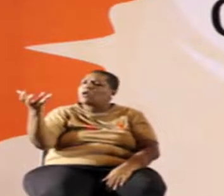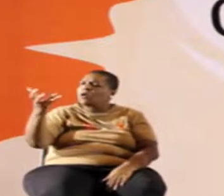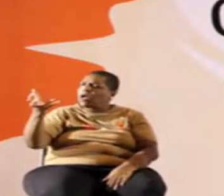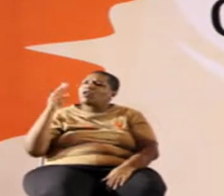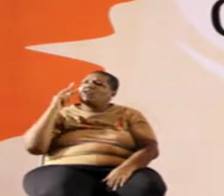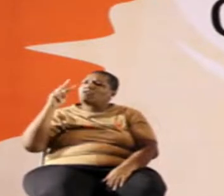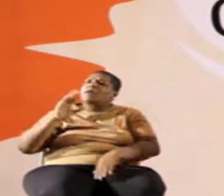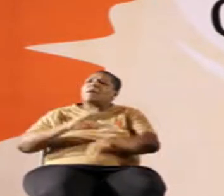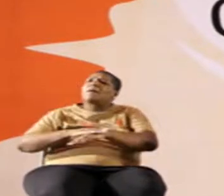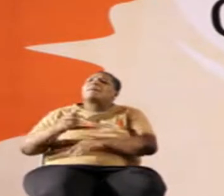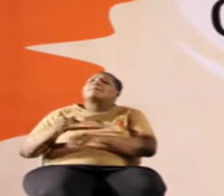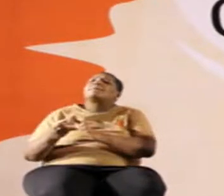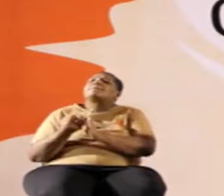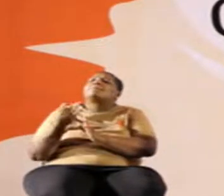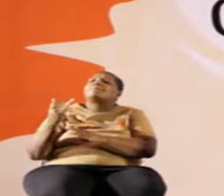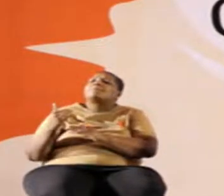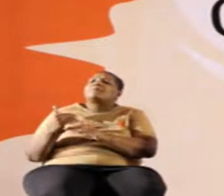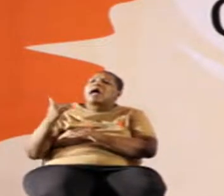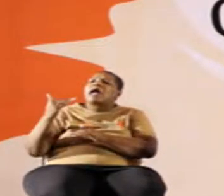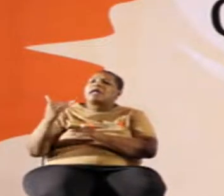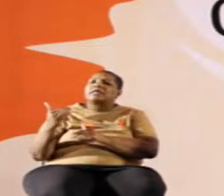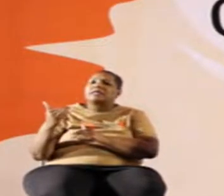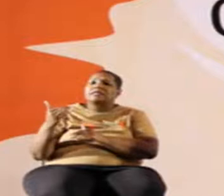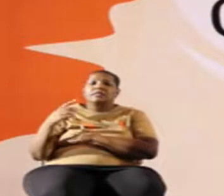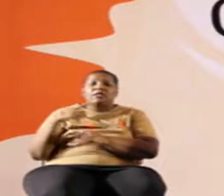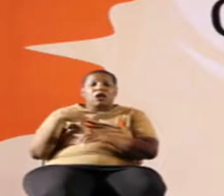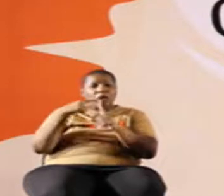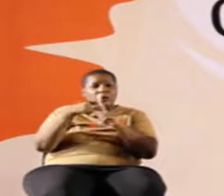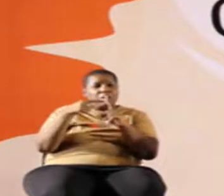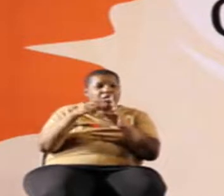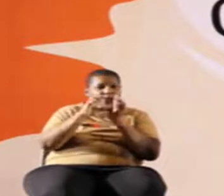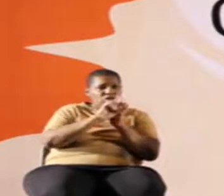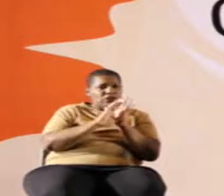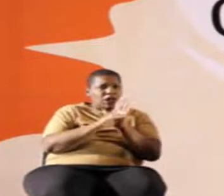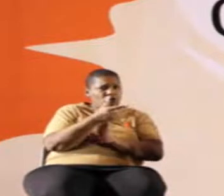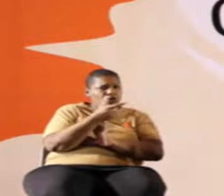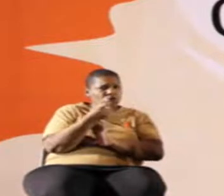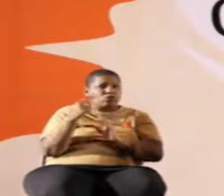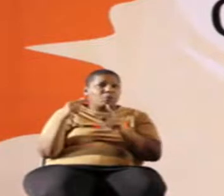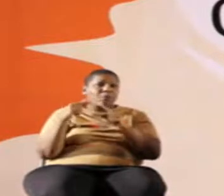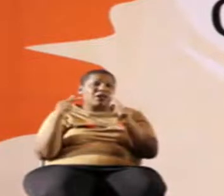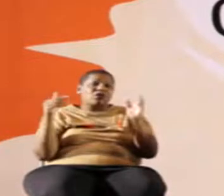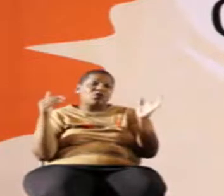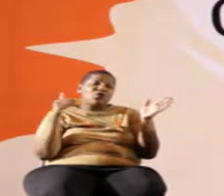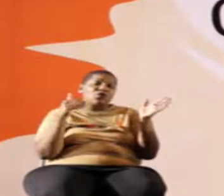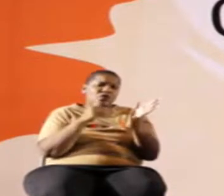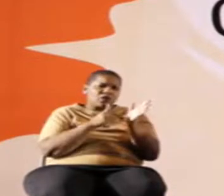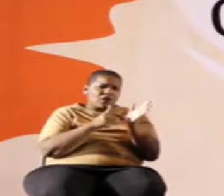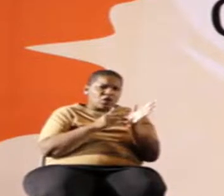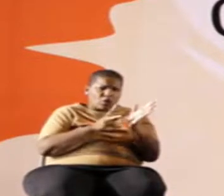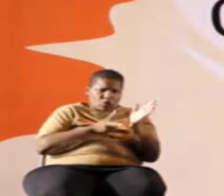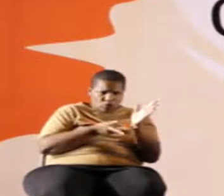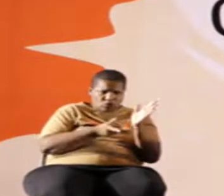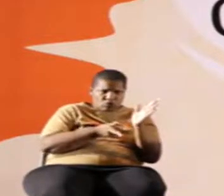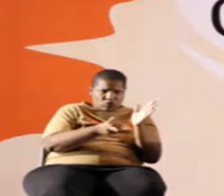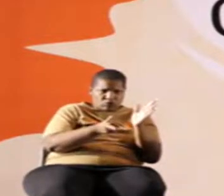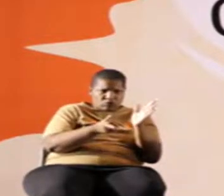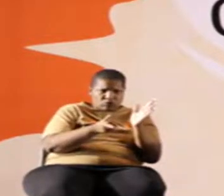quem mais? Né? Isso lá no meio, metade do século XX, ok, e no final do século XX, essa coisa se mantinha,